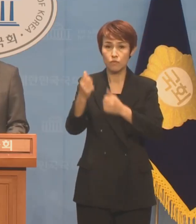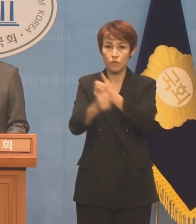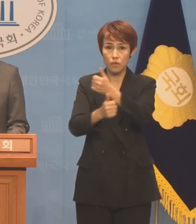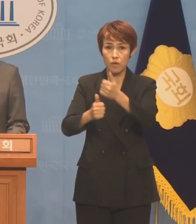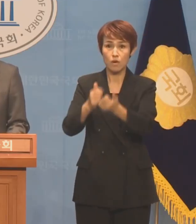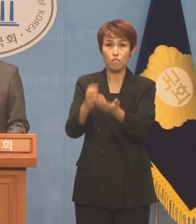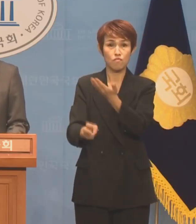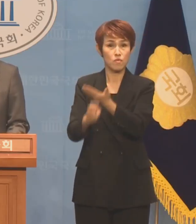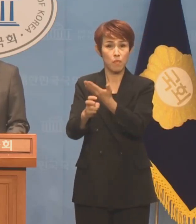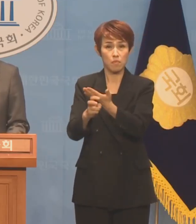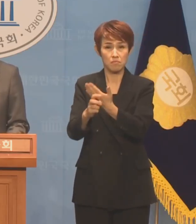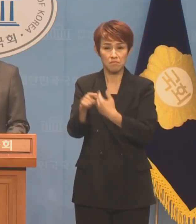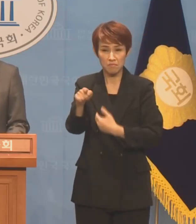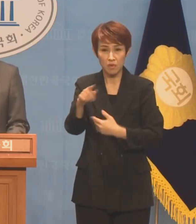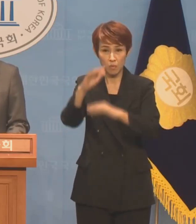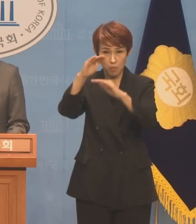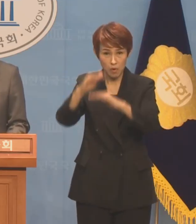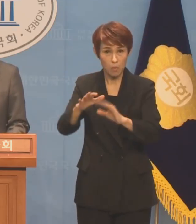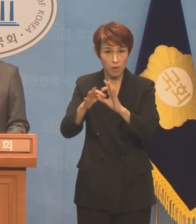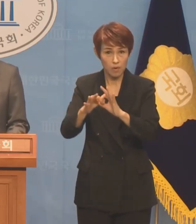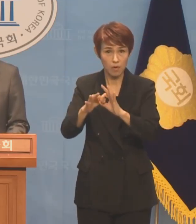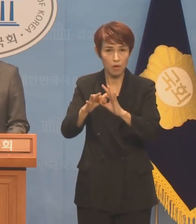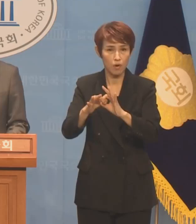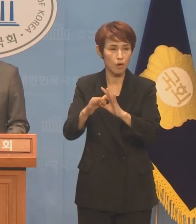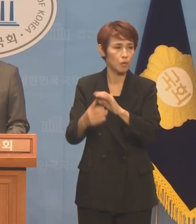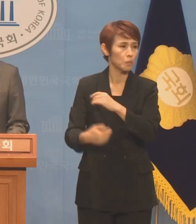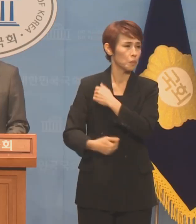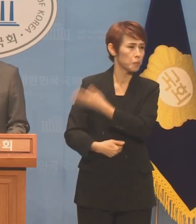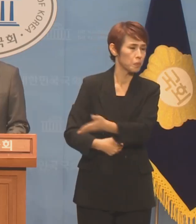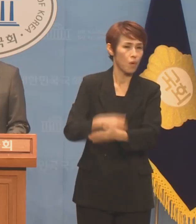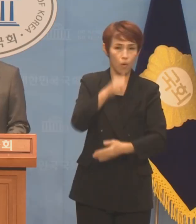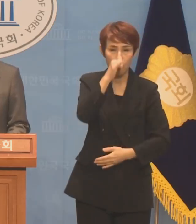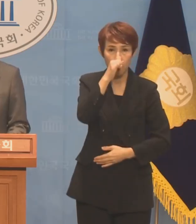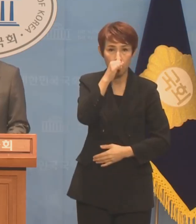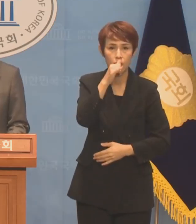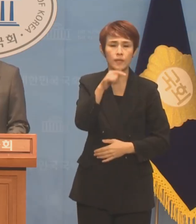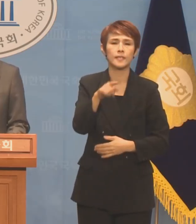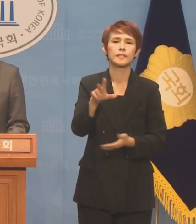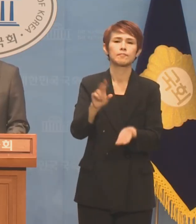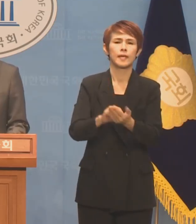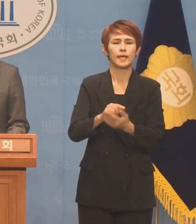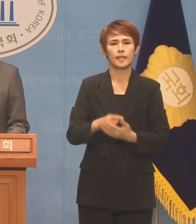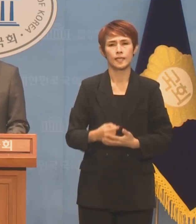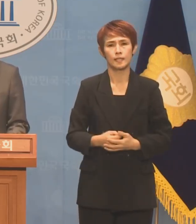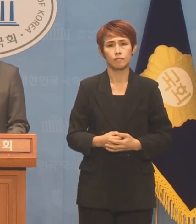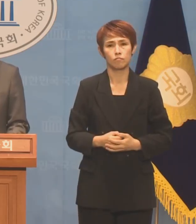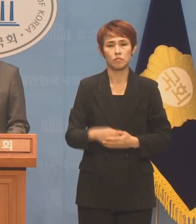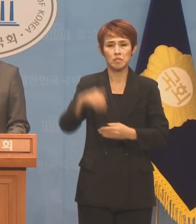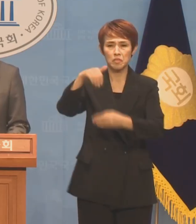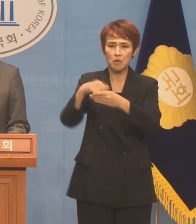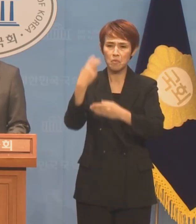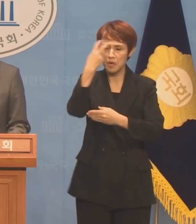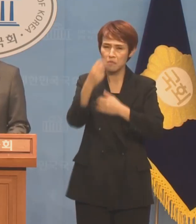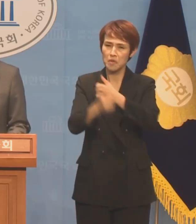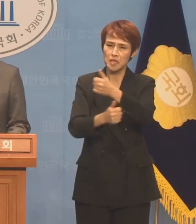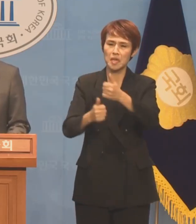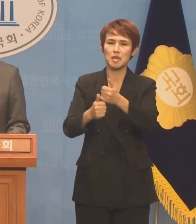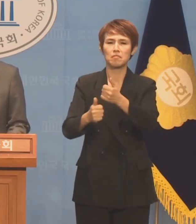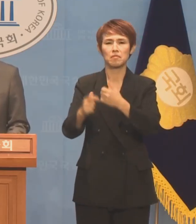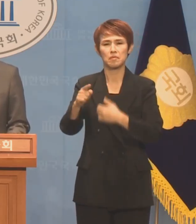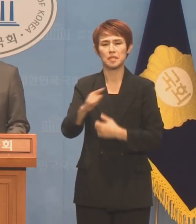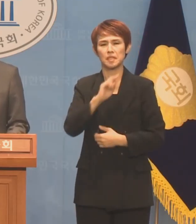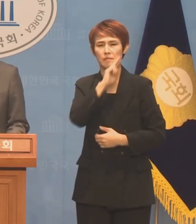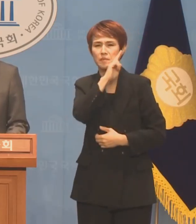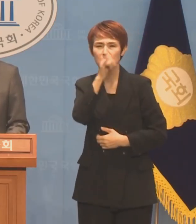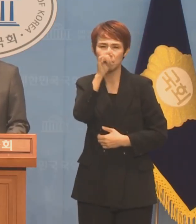대해서는 침묵하면서 이러니 선관위가 부정선거 의심을 받는다며 이중잣대를 들이대고